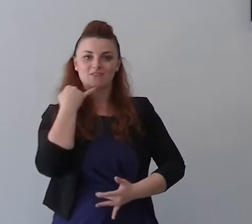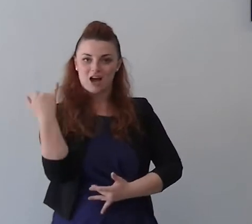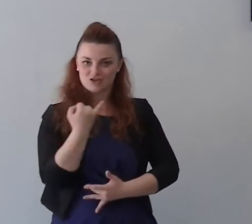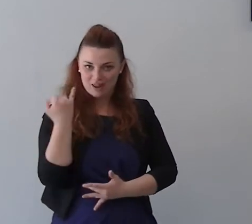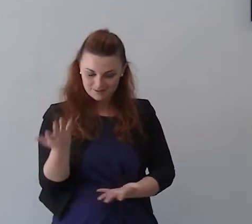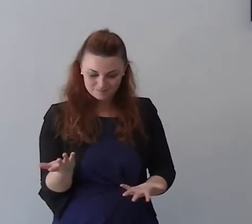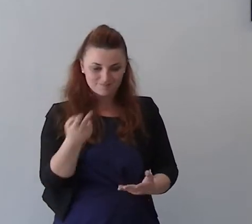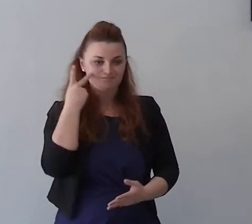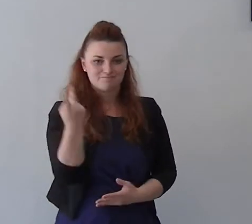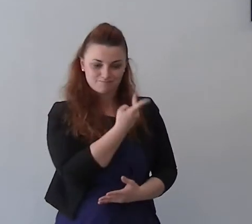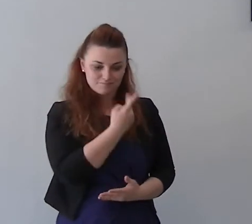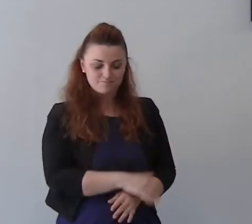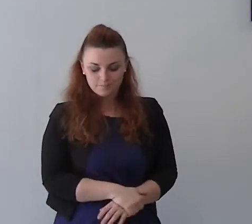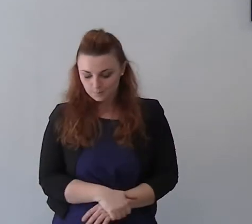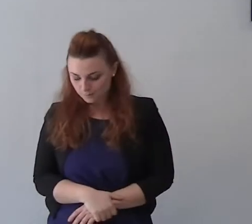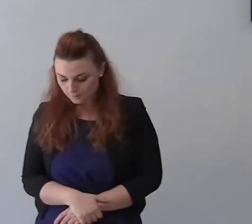genere.